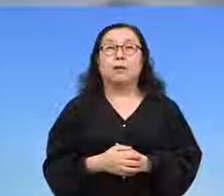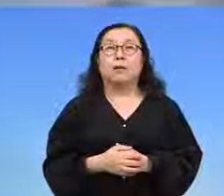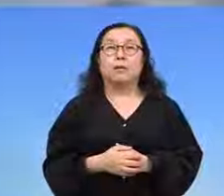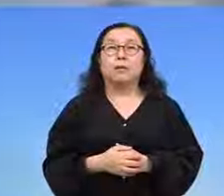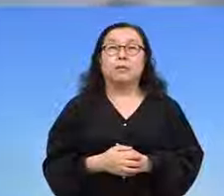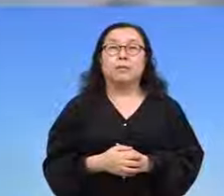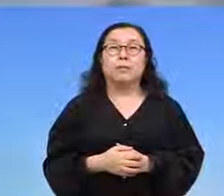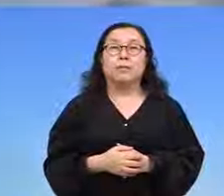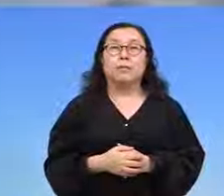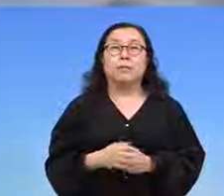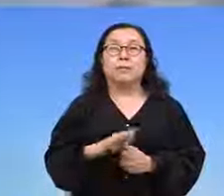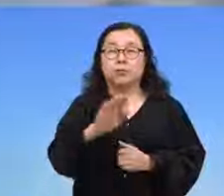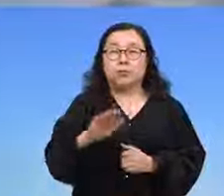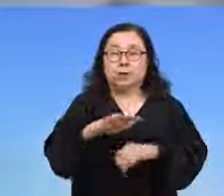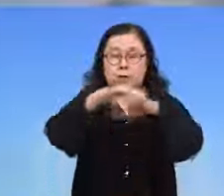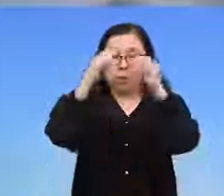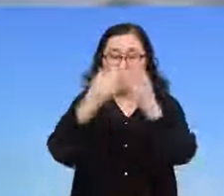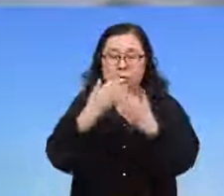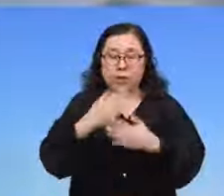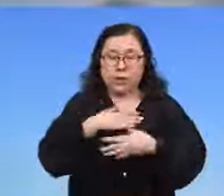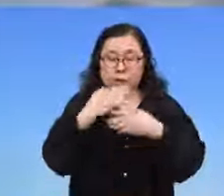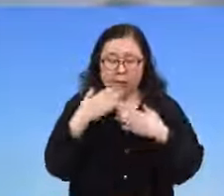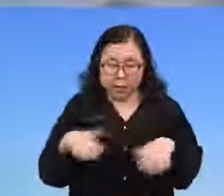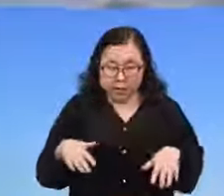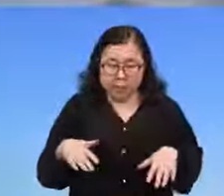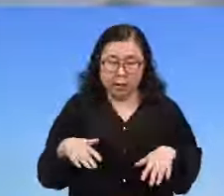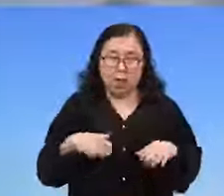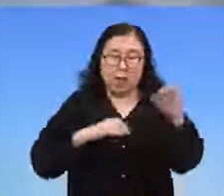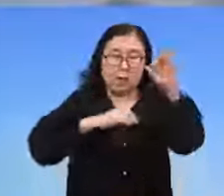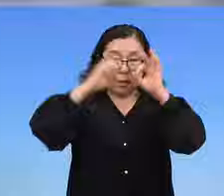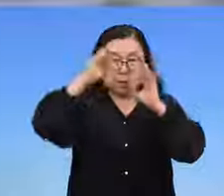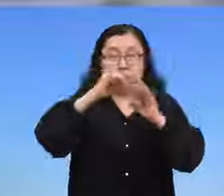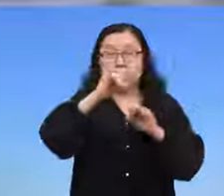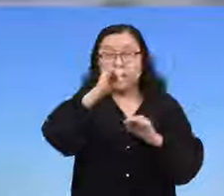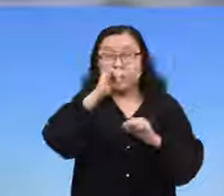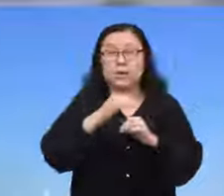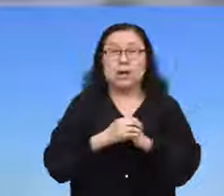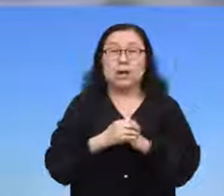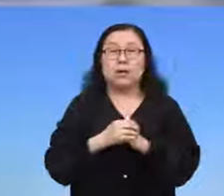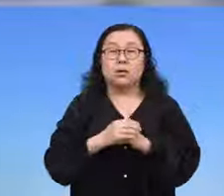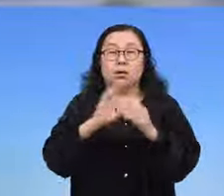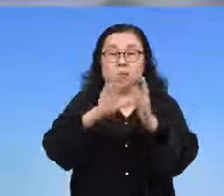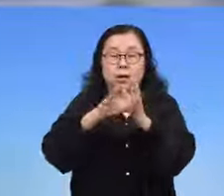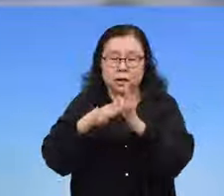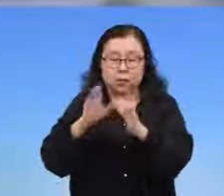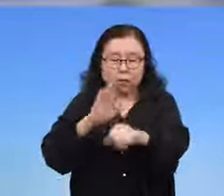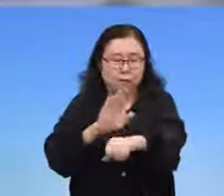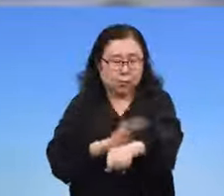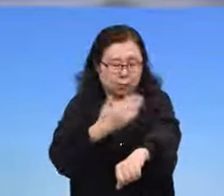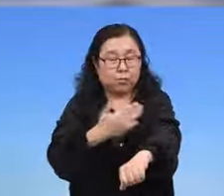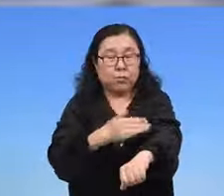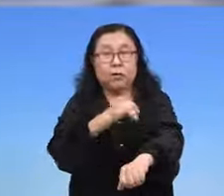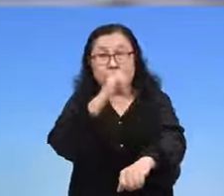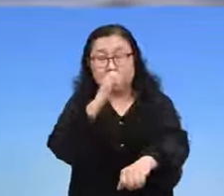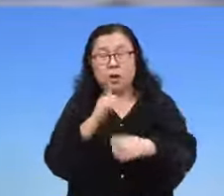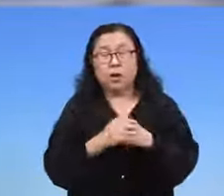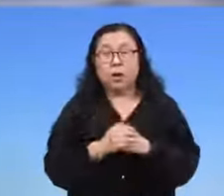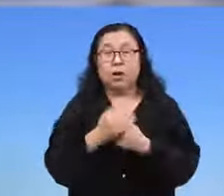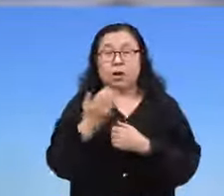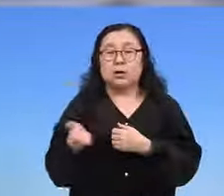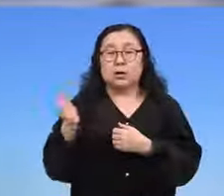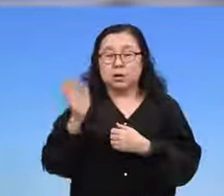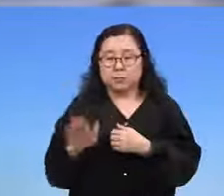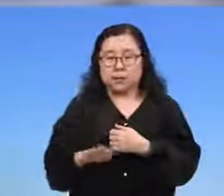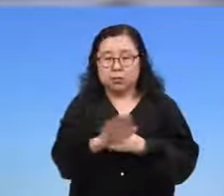생각합니다. 우리 모두가 다 약해서 실수합니다. 약해서 우리가 또 때로는 잘못을 범합니다.